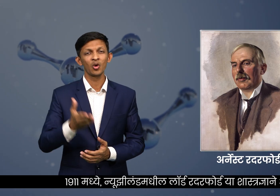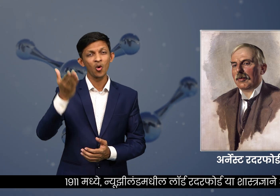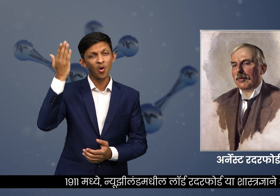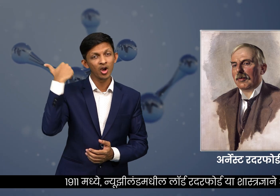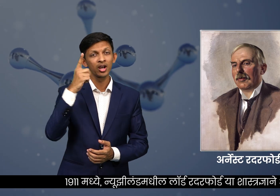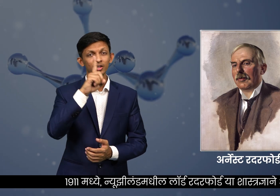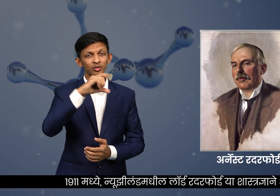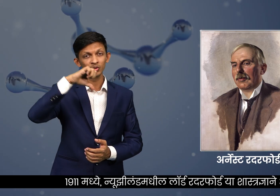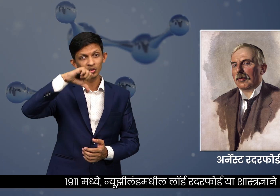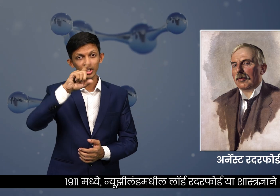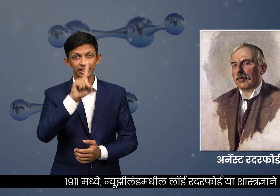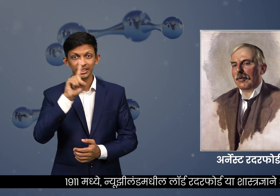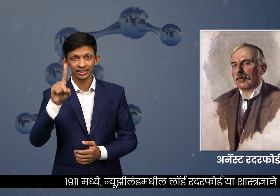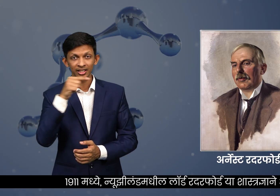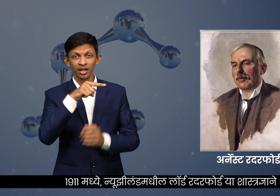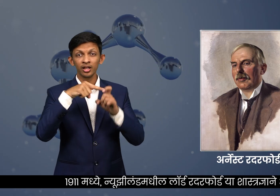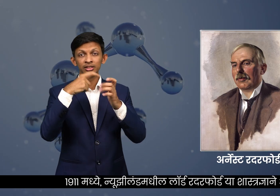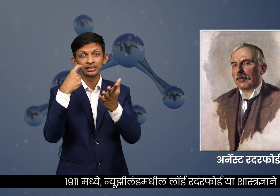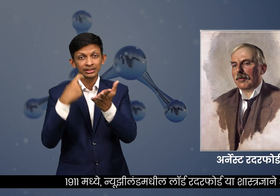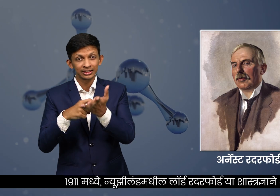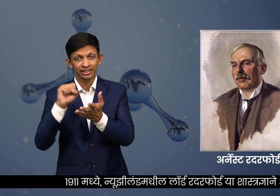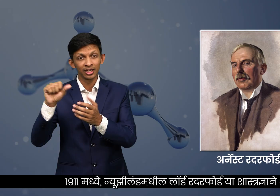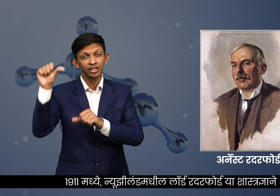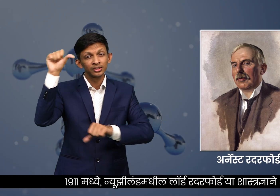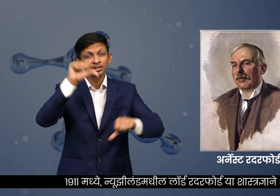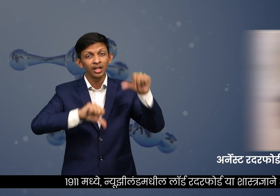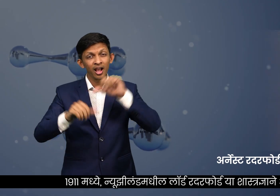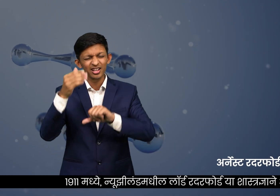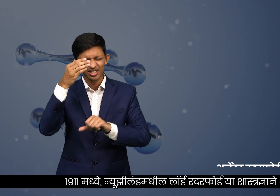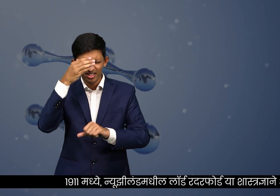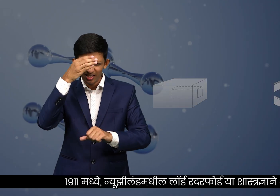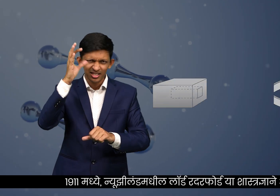1911 मध्ये न्यूझीलंडमधील लॉर्ड रदरफोर्ड या शास्त्रज्ञाने अल्फा